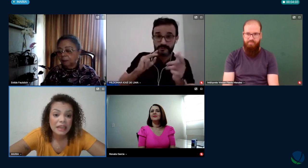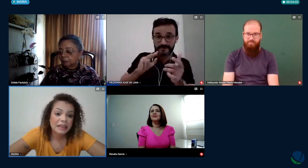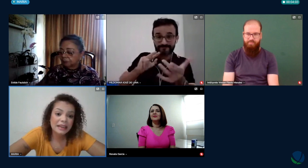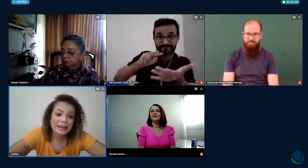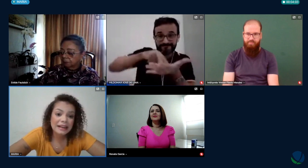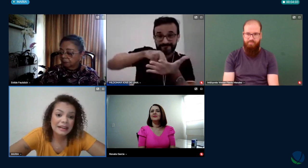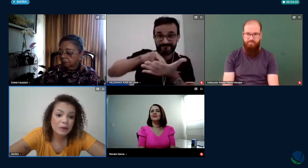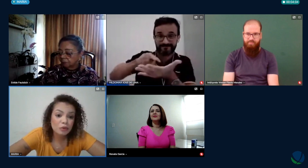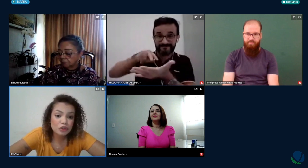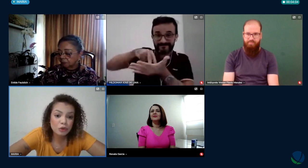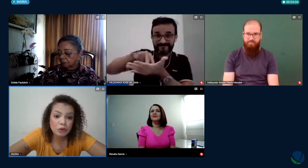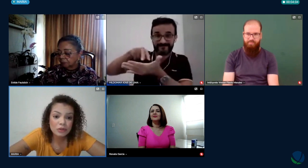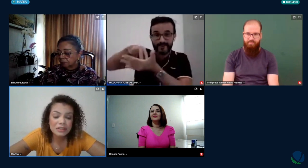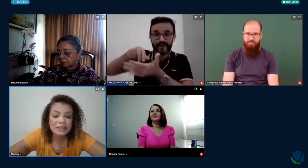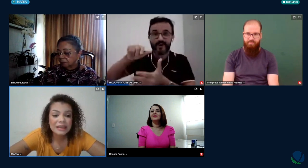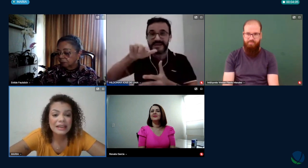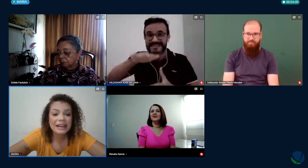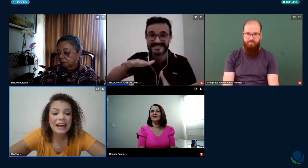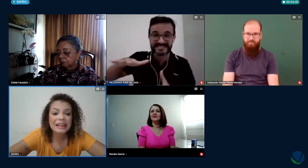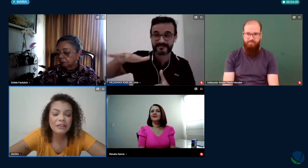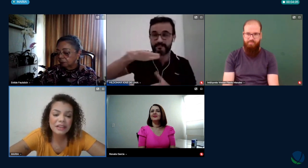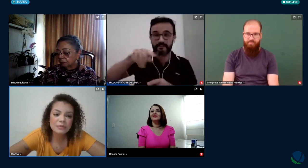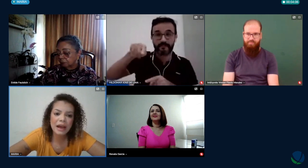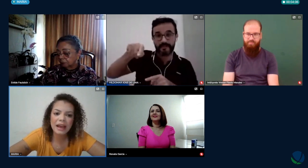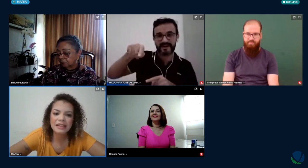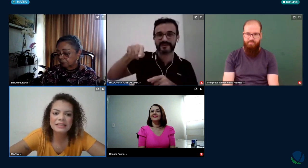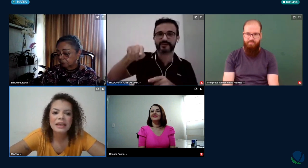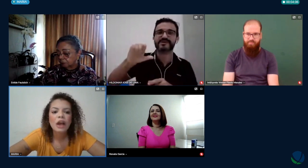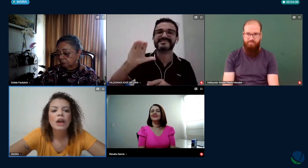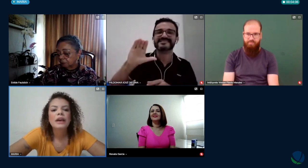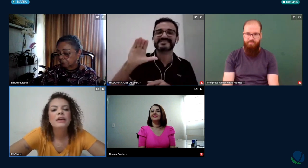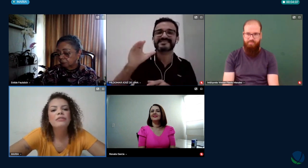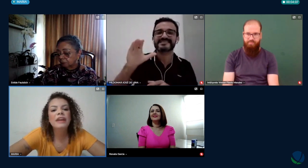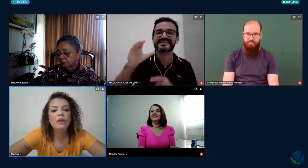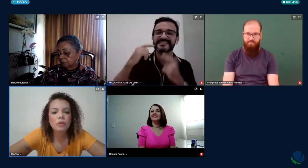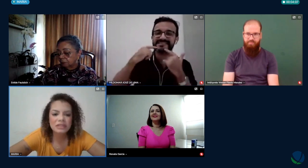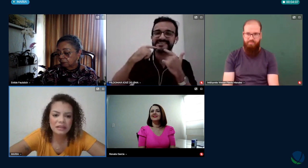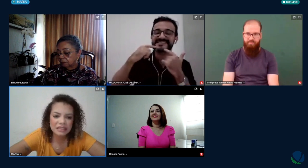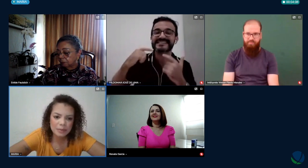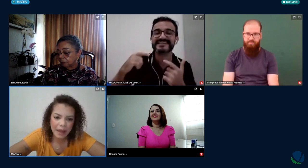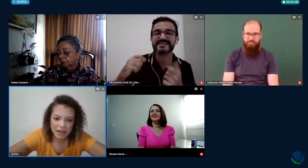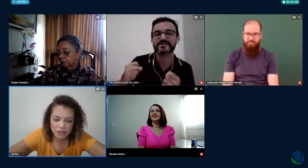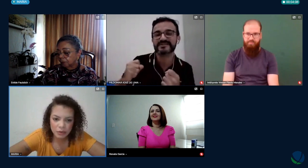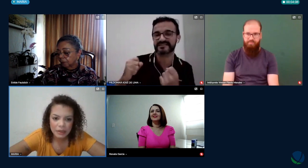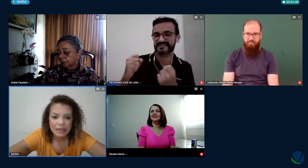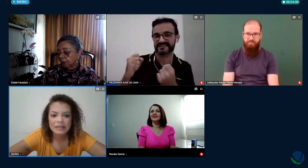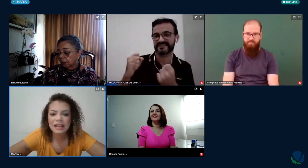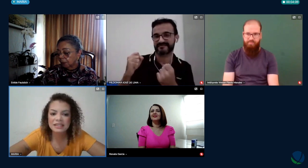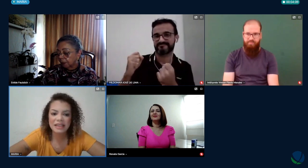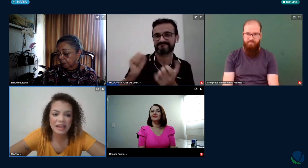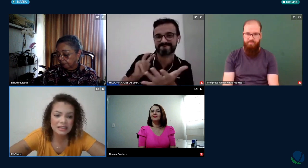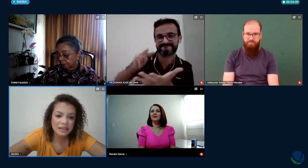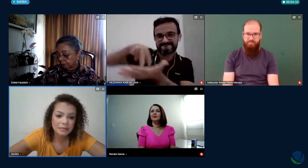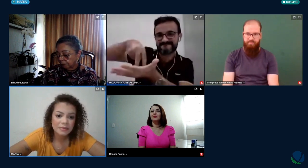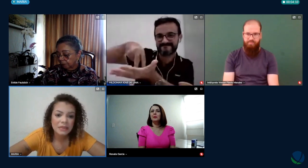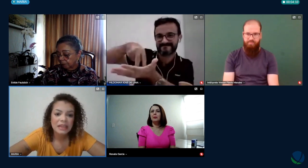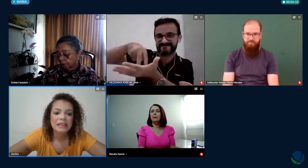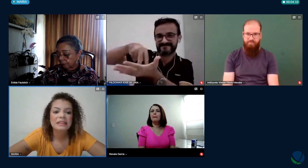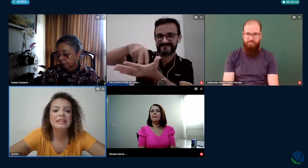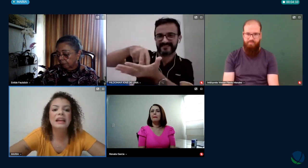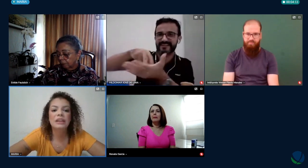mostra que os surdos, cada vez mais, vêm conquistando espaço na